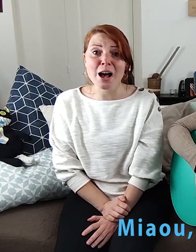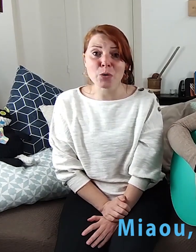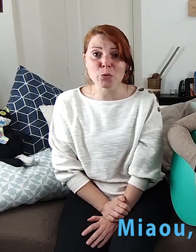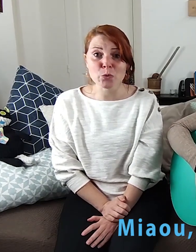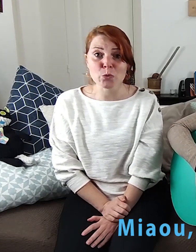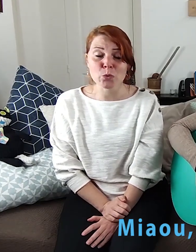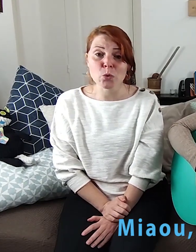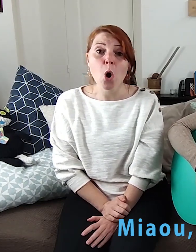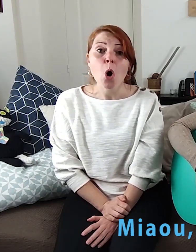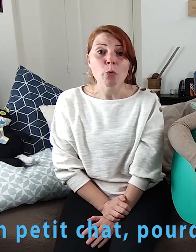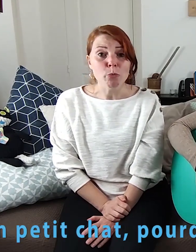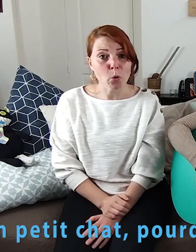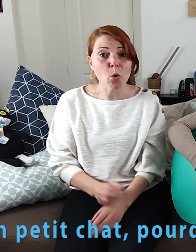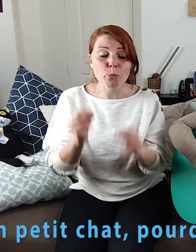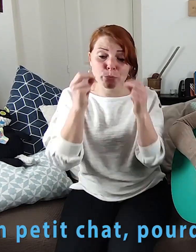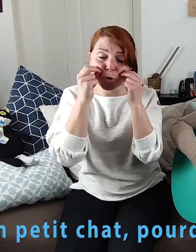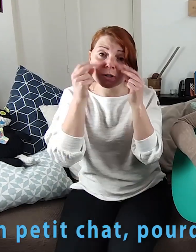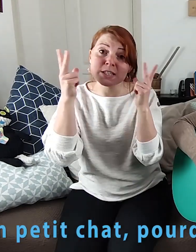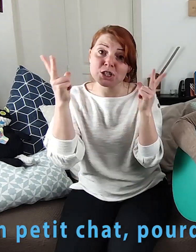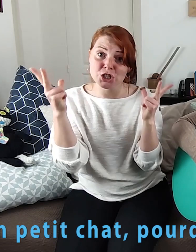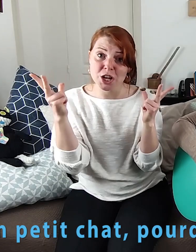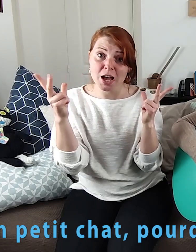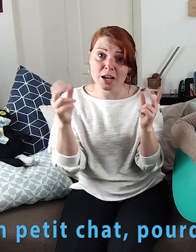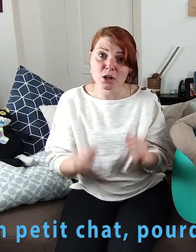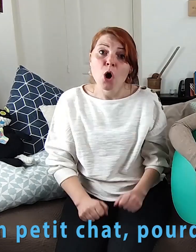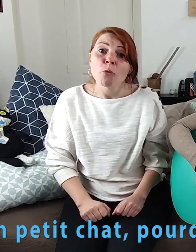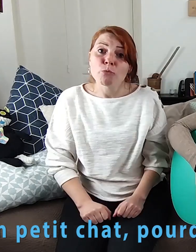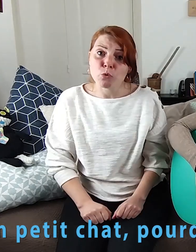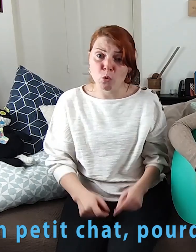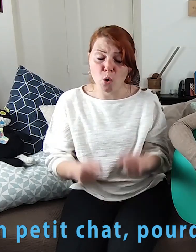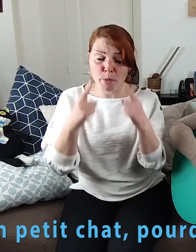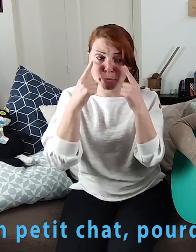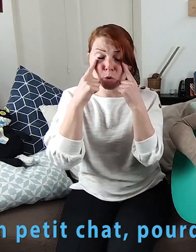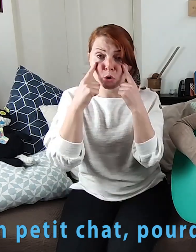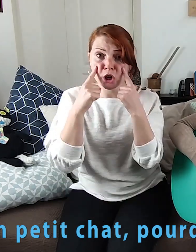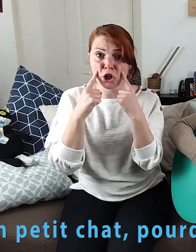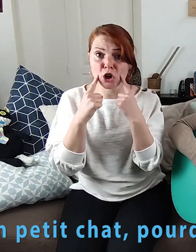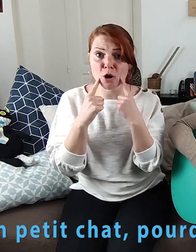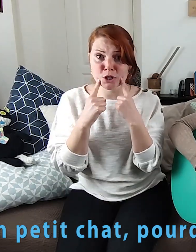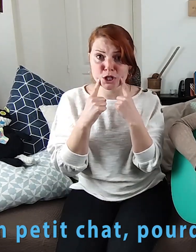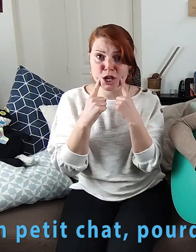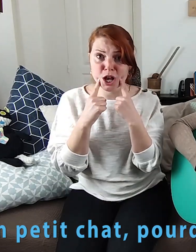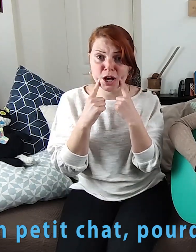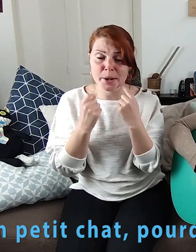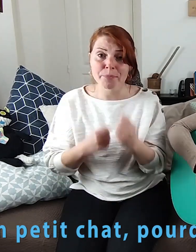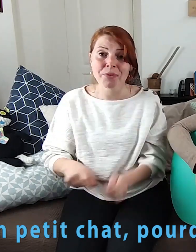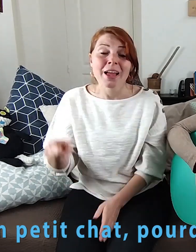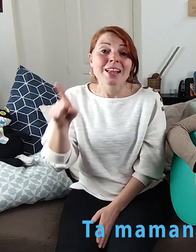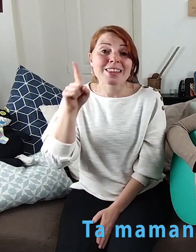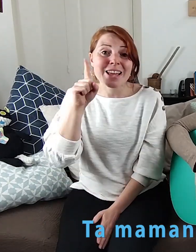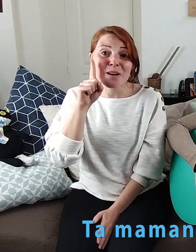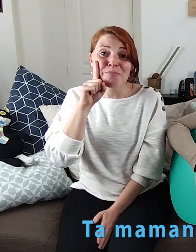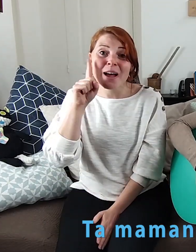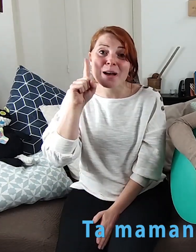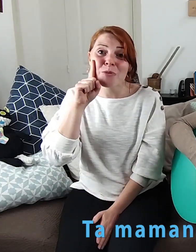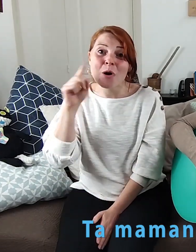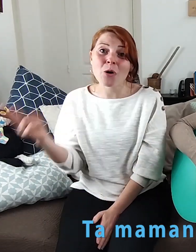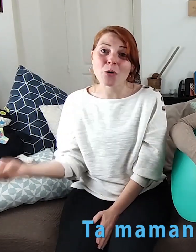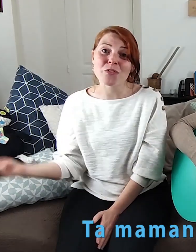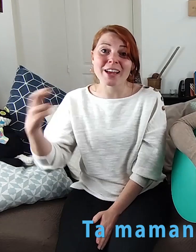miaou, mon petit chat, pourquoi pleurer comme ça? Ta maman